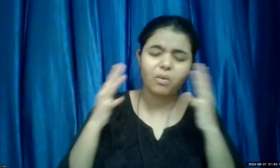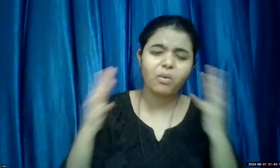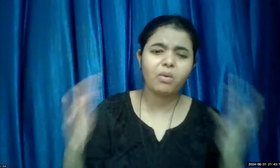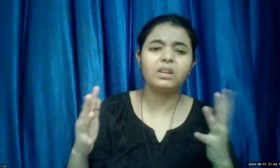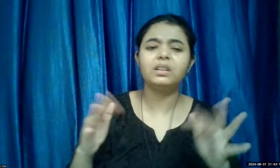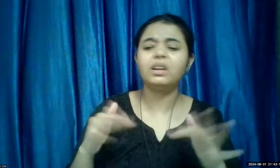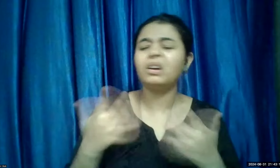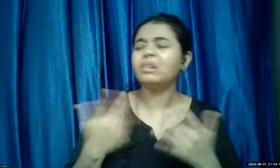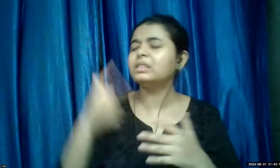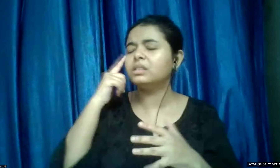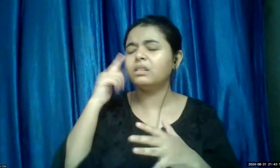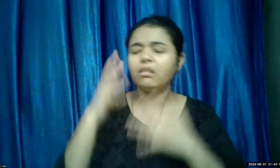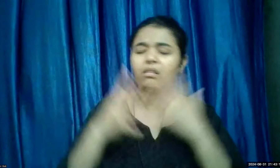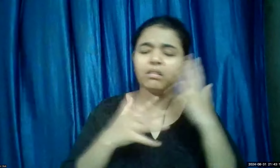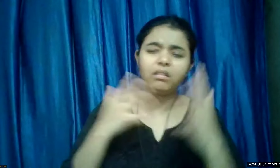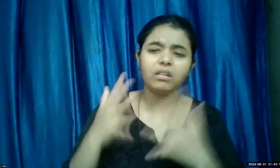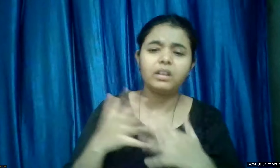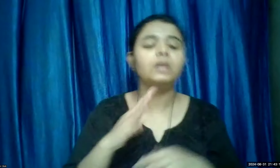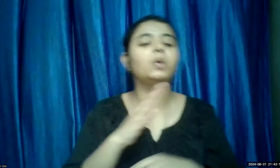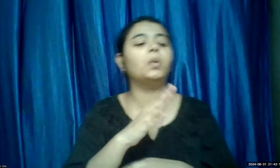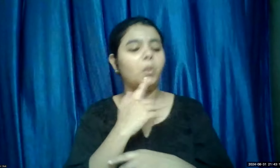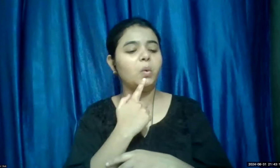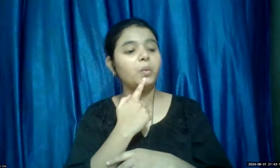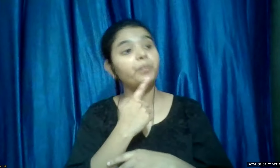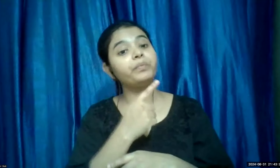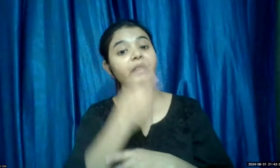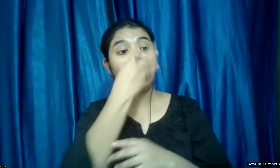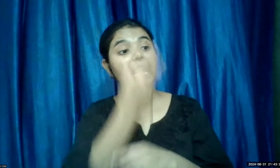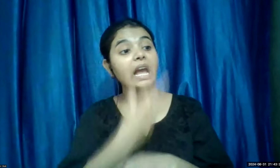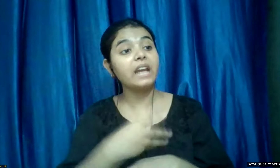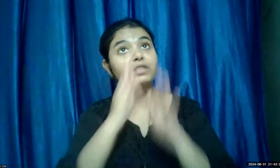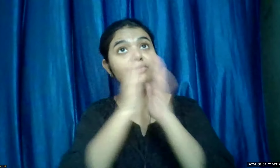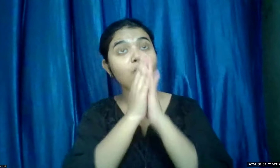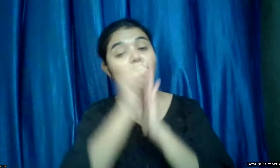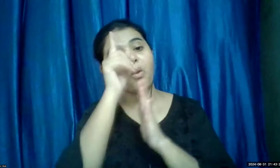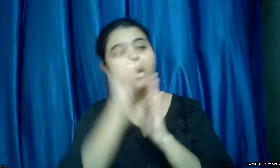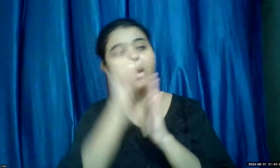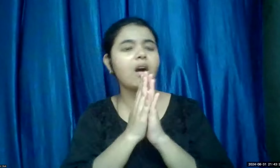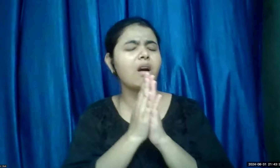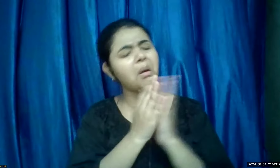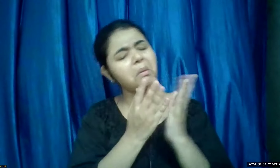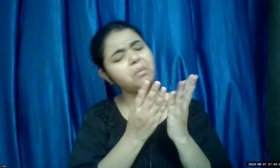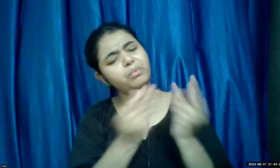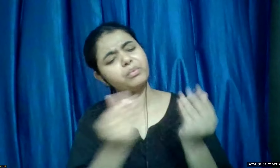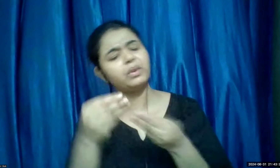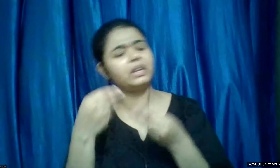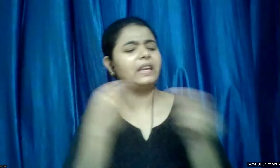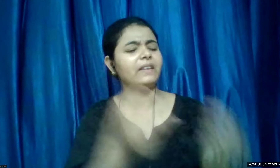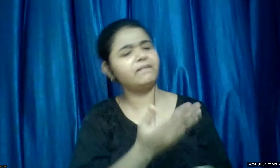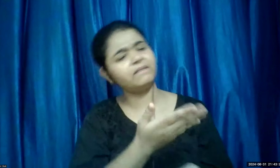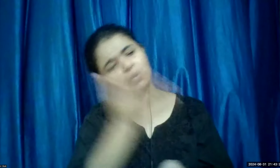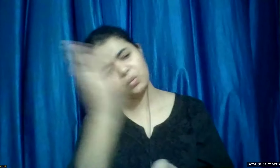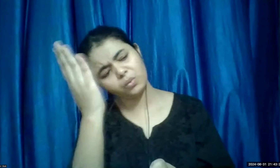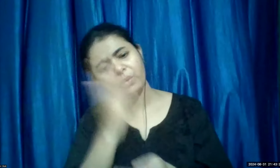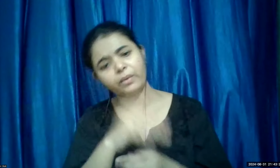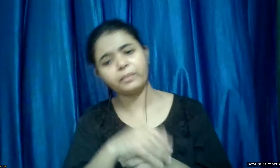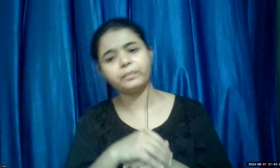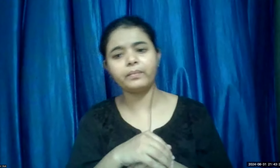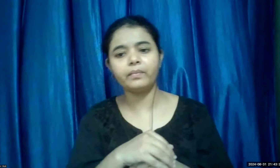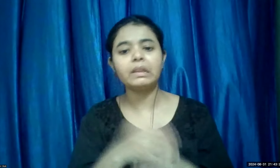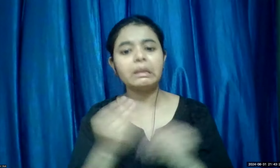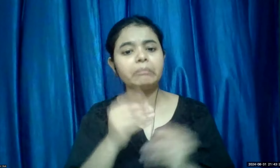मैं बहुत परेशान हूं, तो कहेंगे अच्छा तुम गणेश जी के पास जाओ, वो विघ्न हरता है, सबके विघ्न हर लेते हैं।